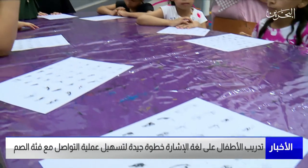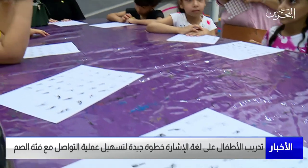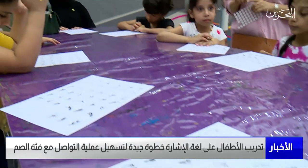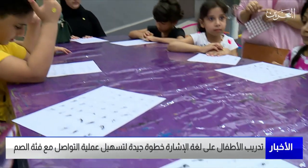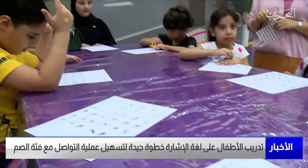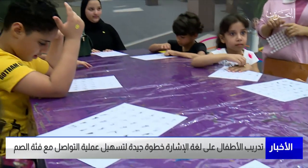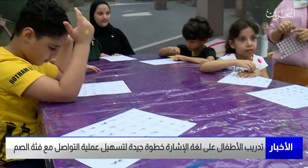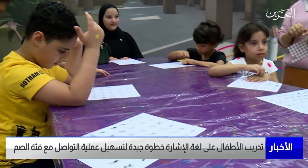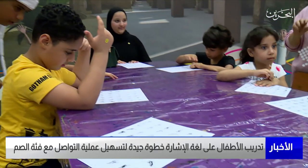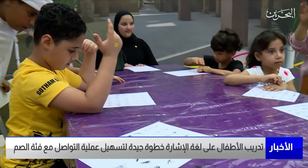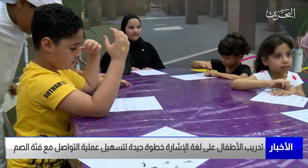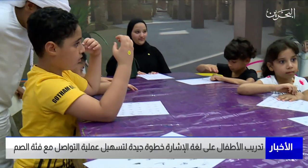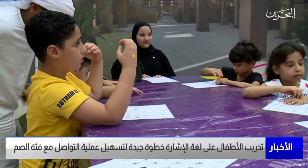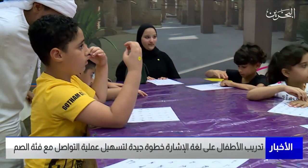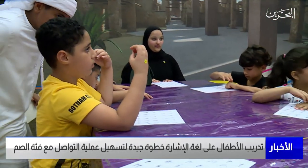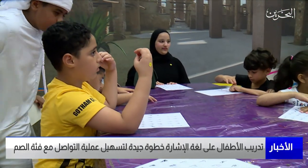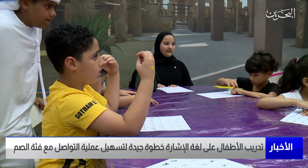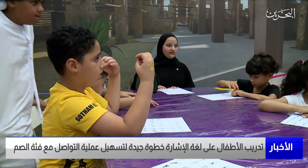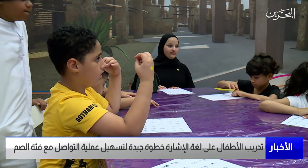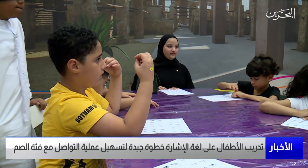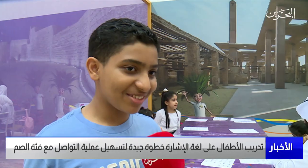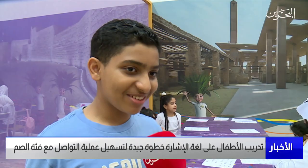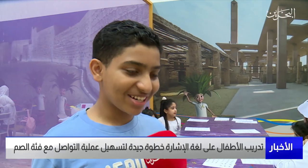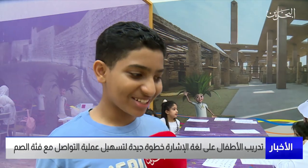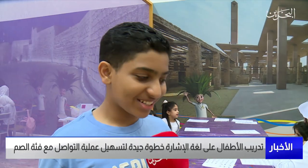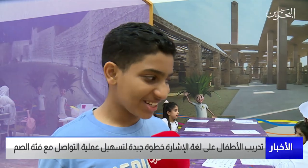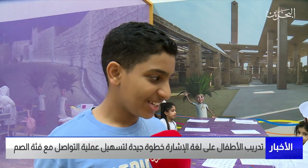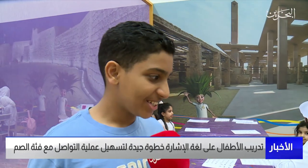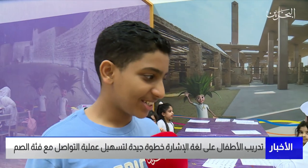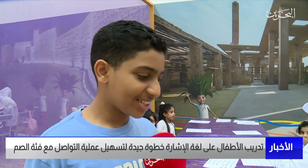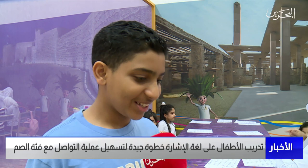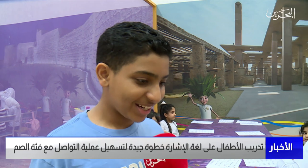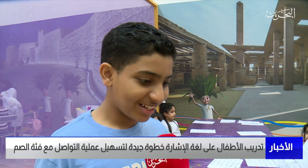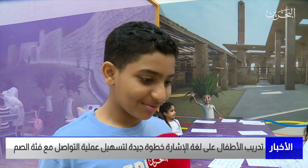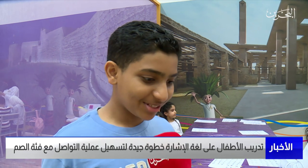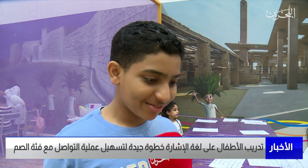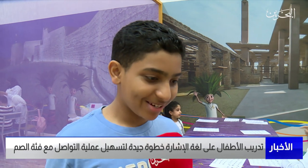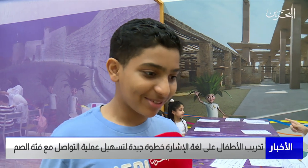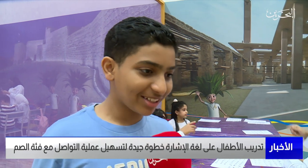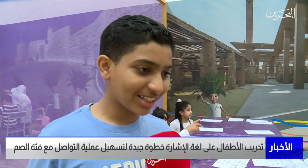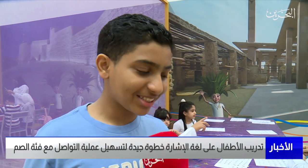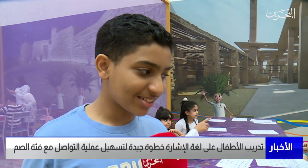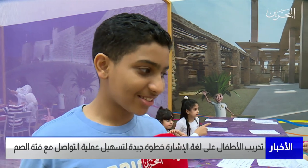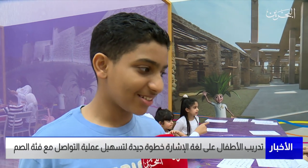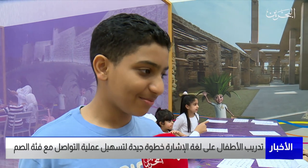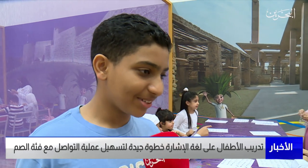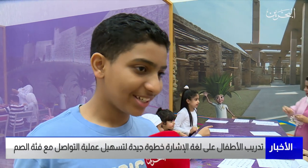أشياء. استفدت من مشاركتي في هذه الورشة أن تعلمت شوي من لغة الصم